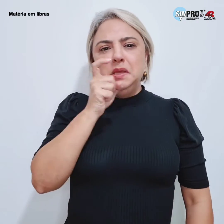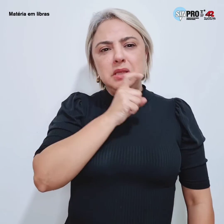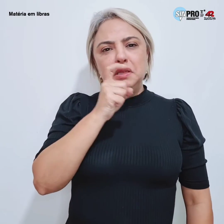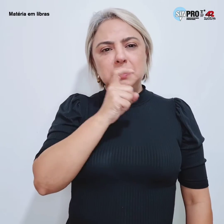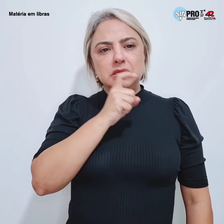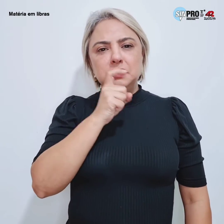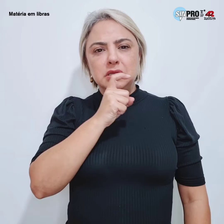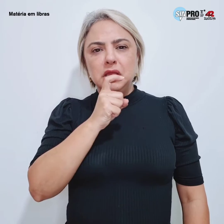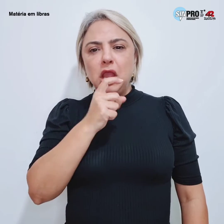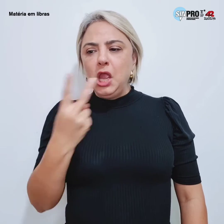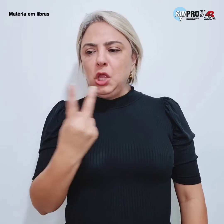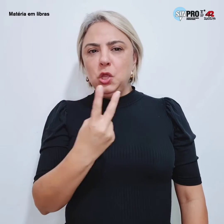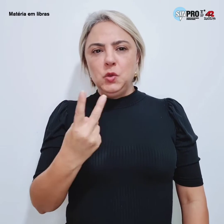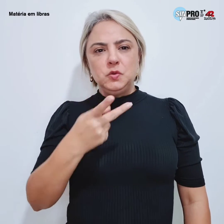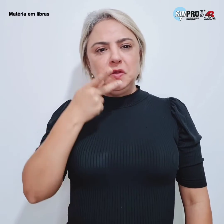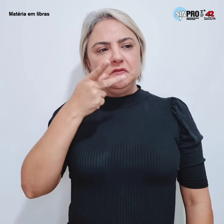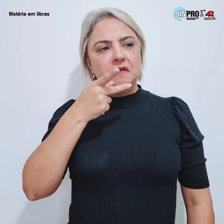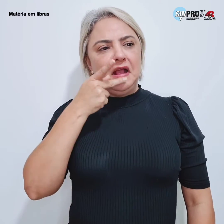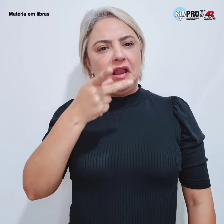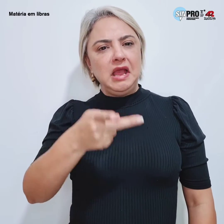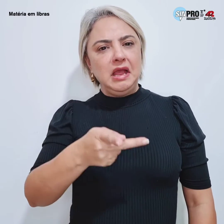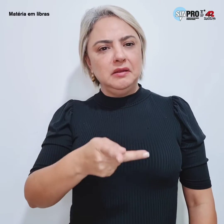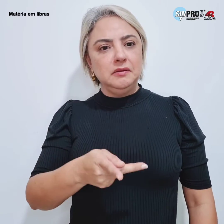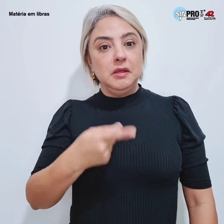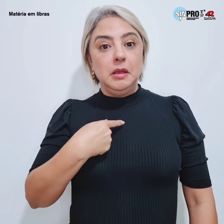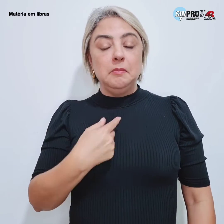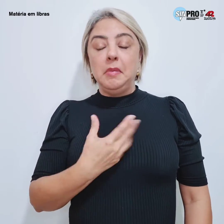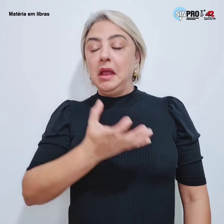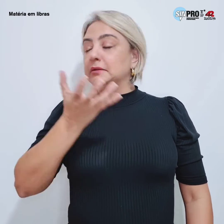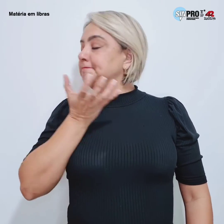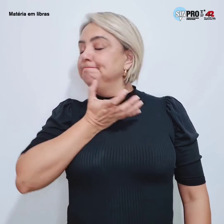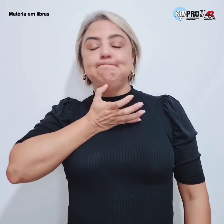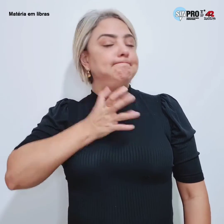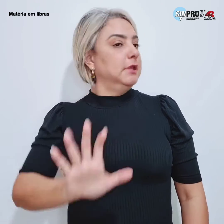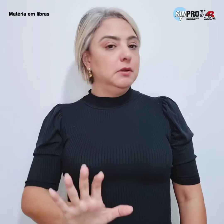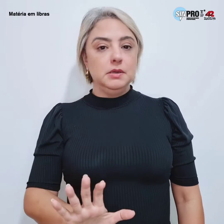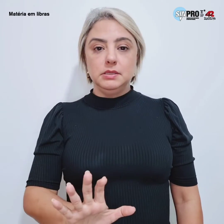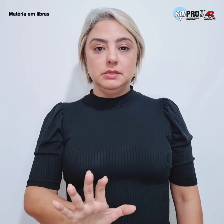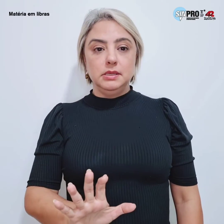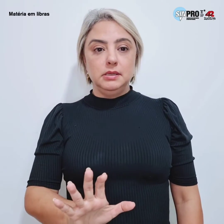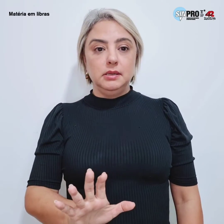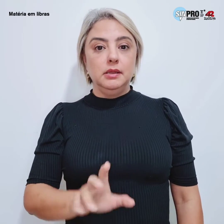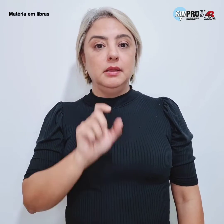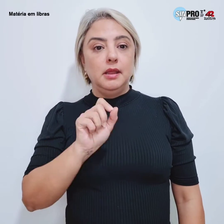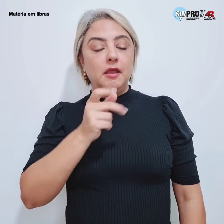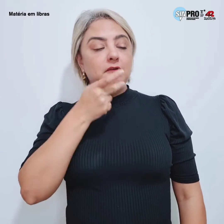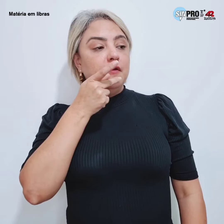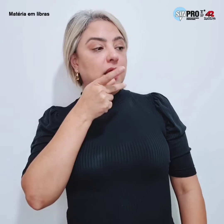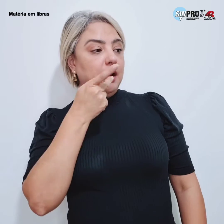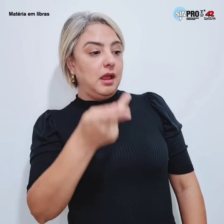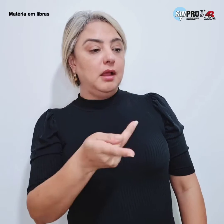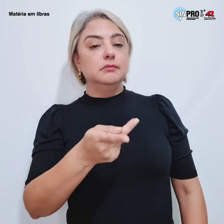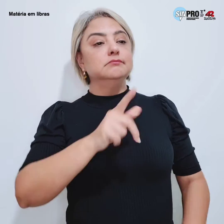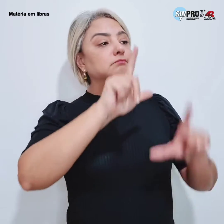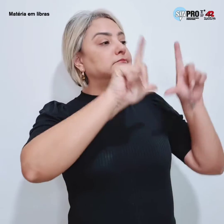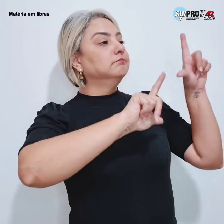que eles lançam mão para negar o que eles mesmos disseram pela imprensa, pelas